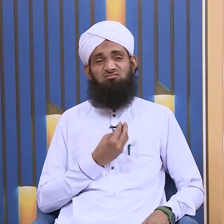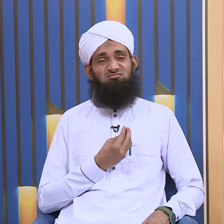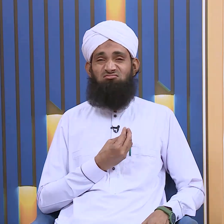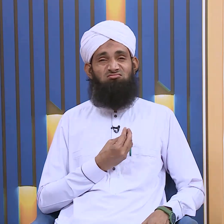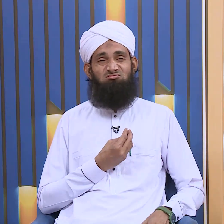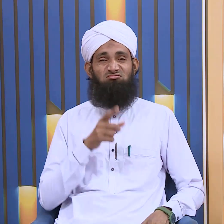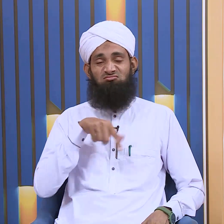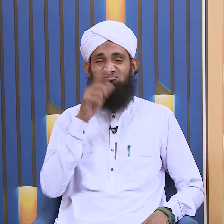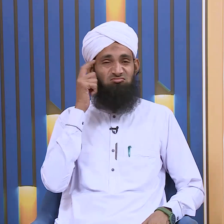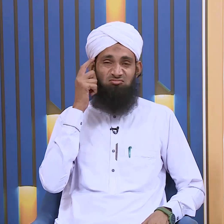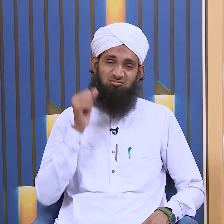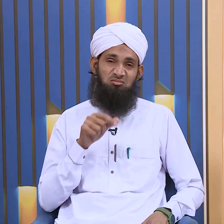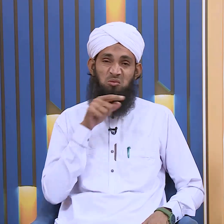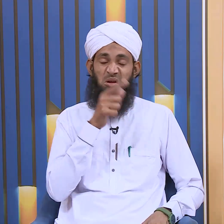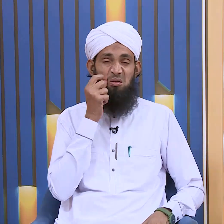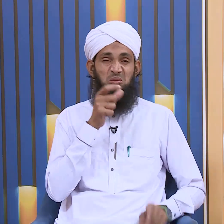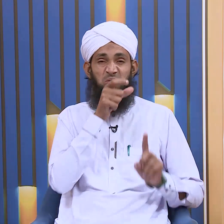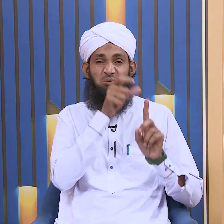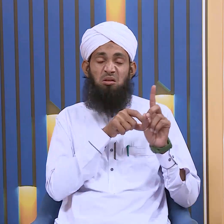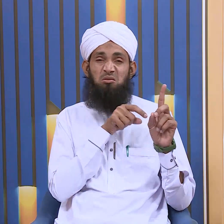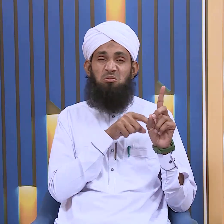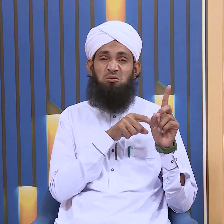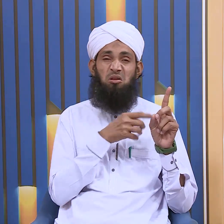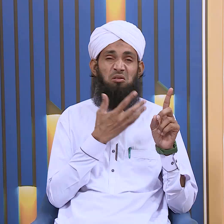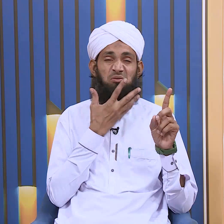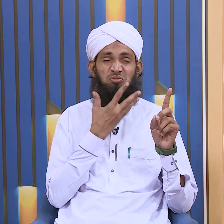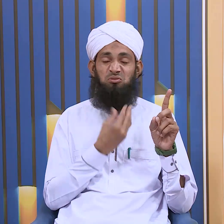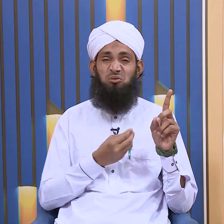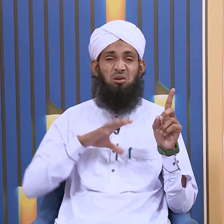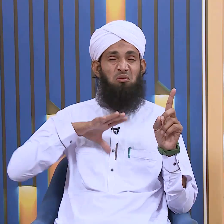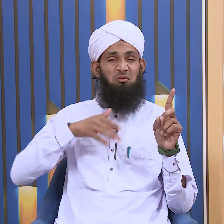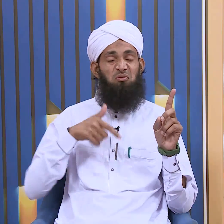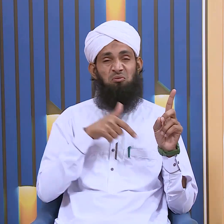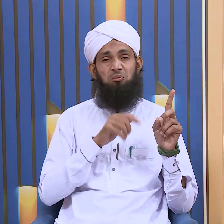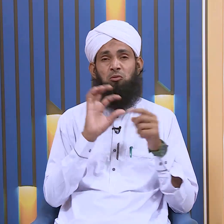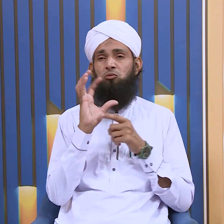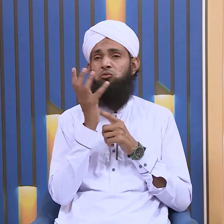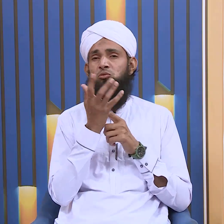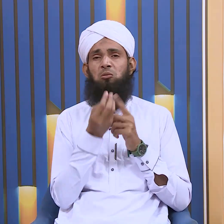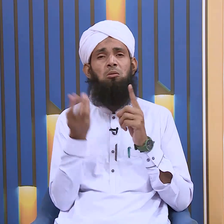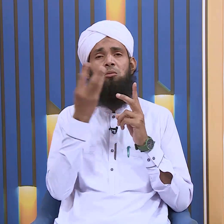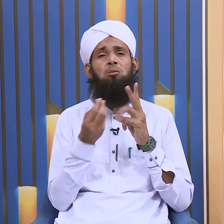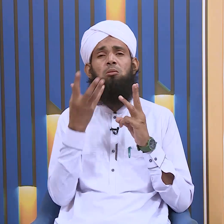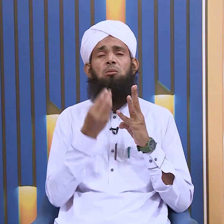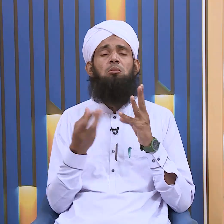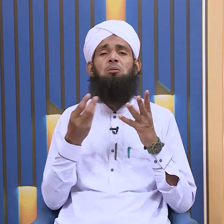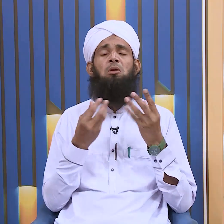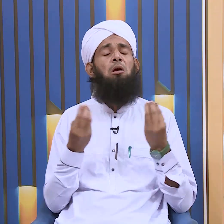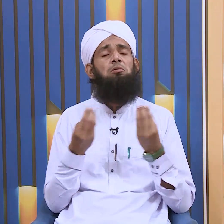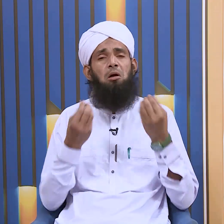غور کریں کہ وہ بندہ کتنا نادان ہے جو اس فانی دنیا میں چند دن کی آسائشوں کی وجہ سے، چند دن